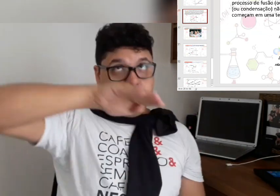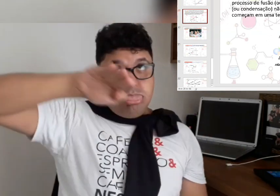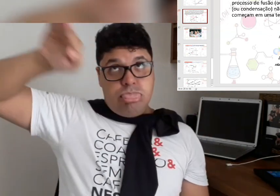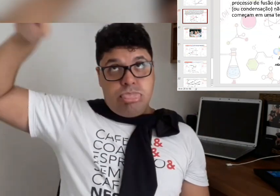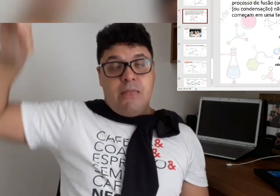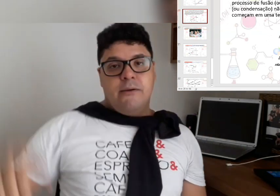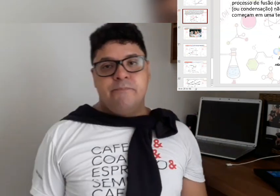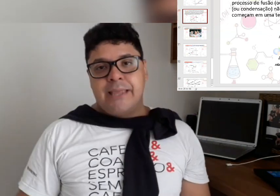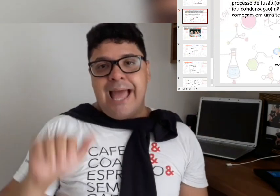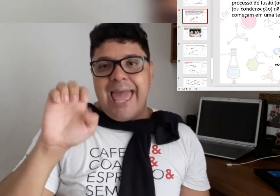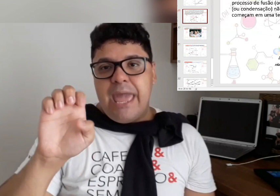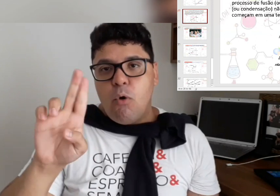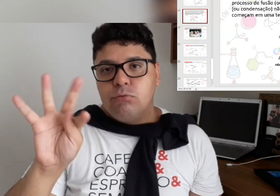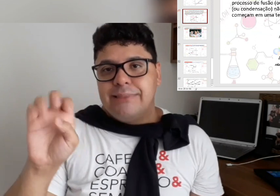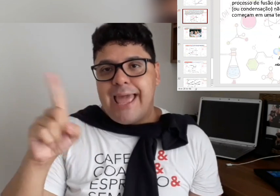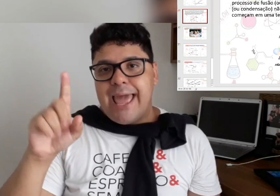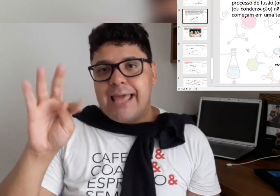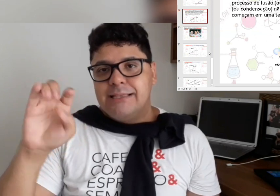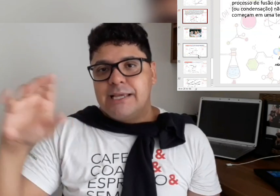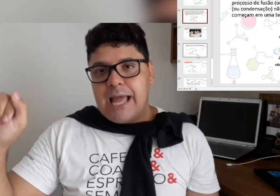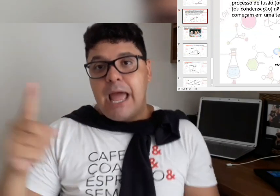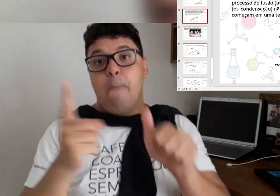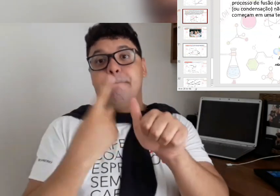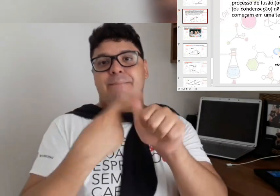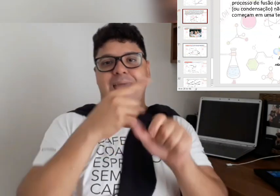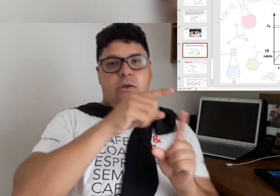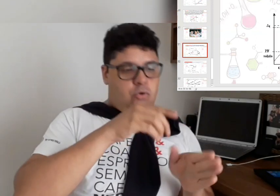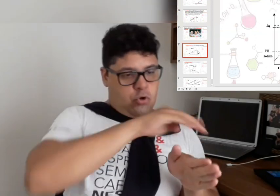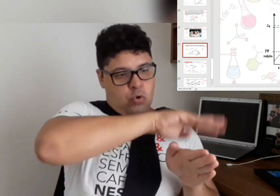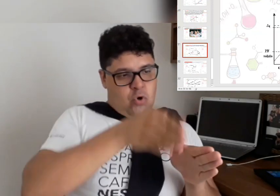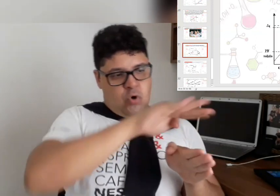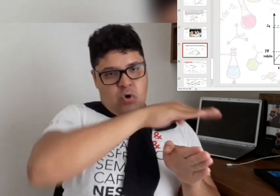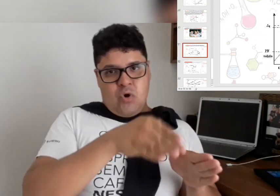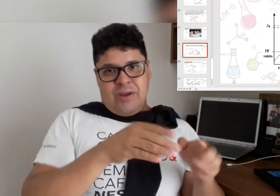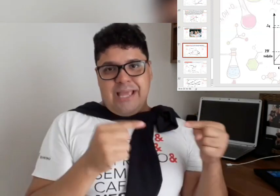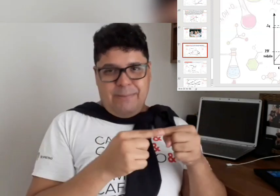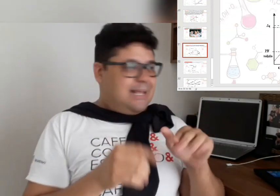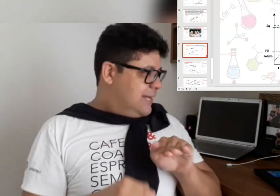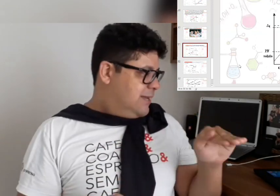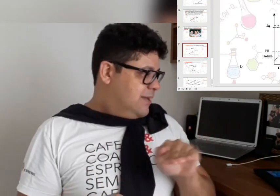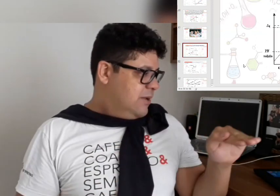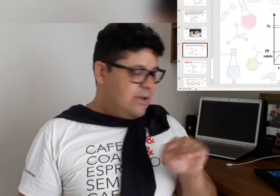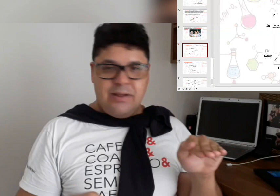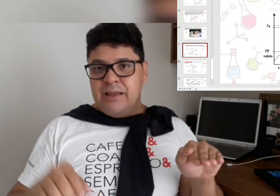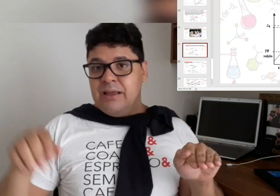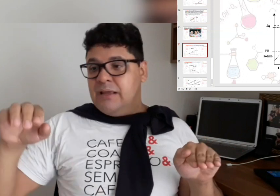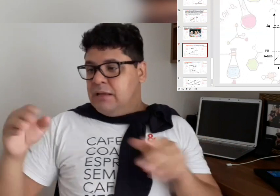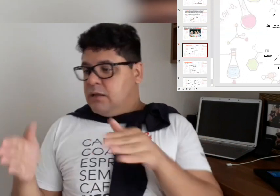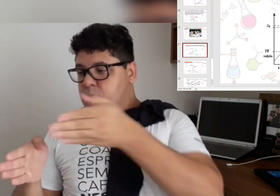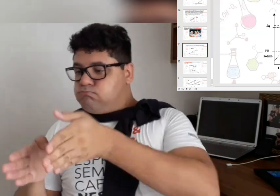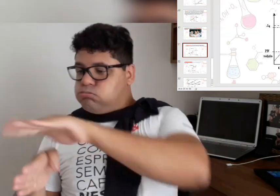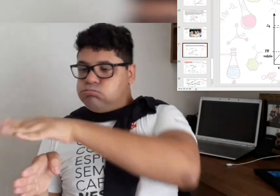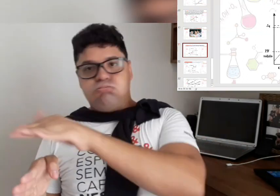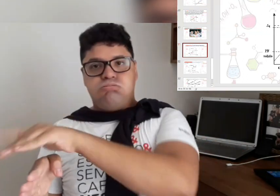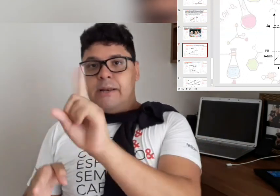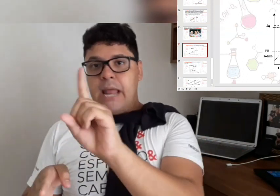não tem patamar nenhum aqui já estabelecido, tá? Agora, a mistura eutética tem ponto de